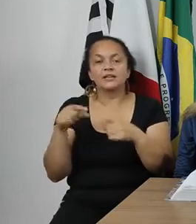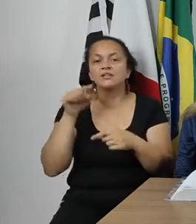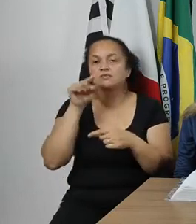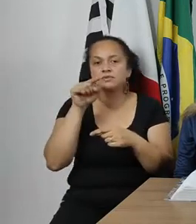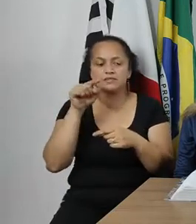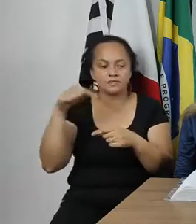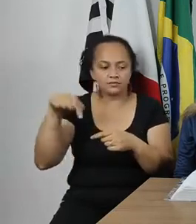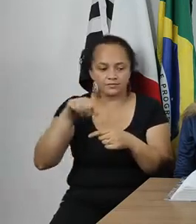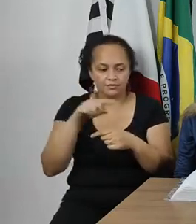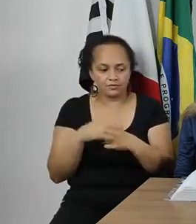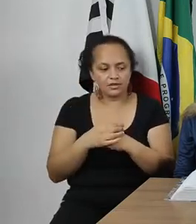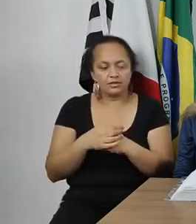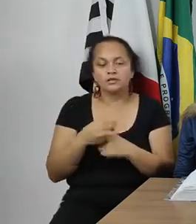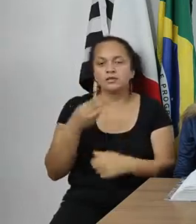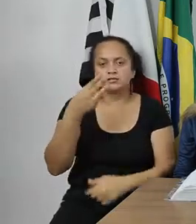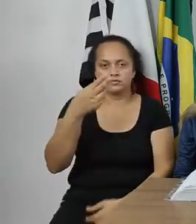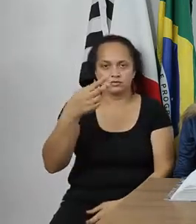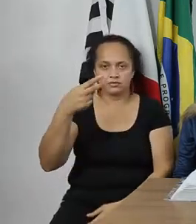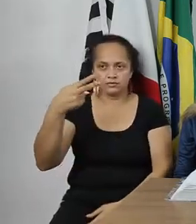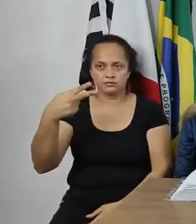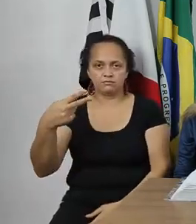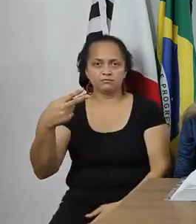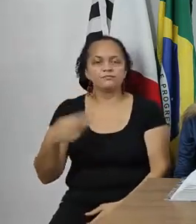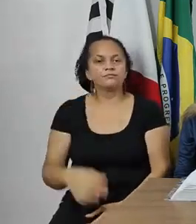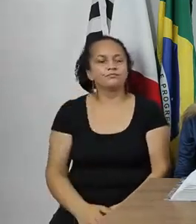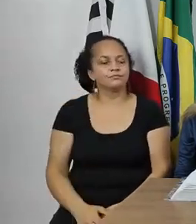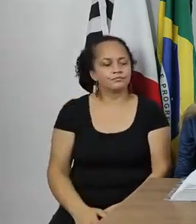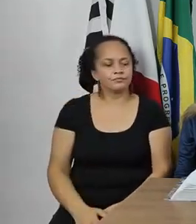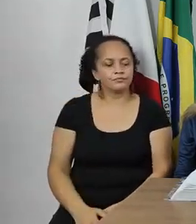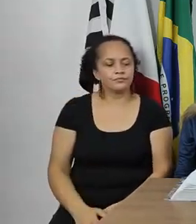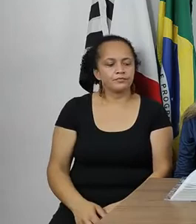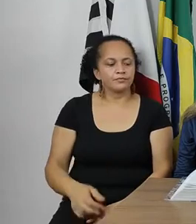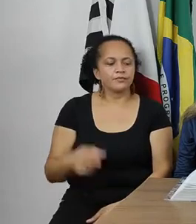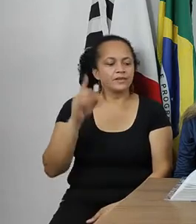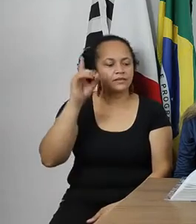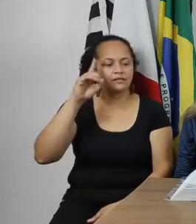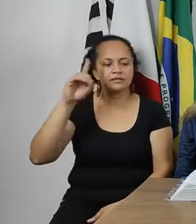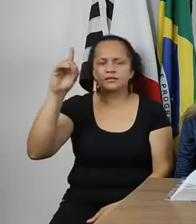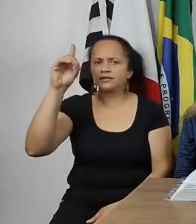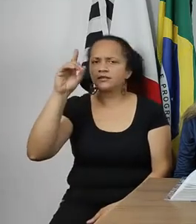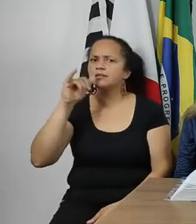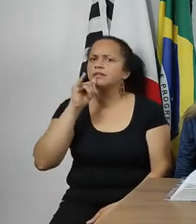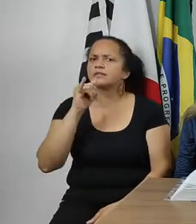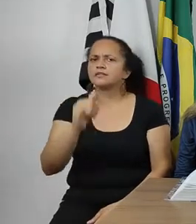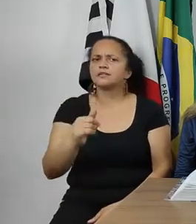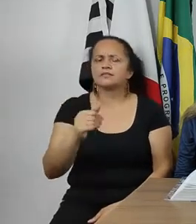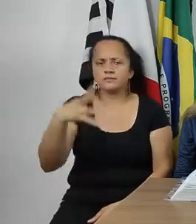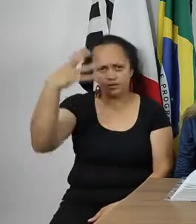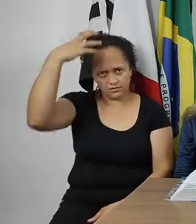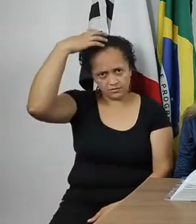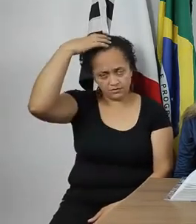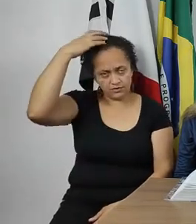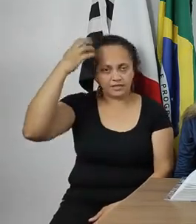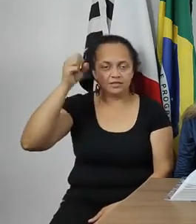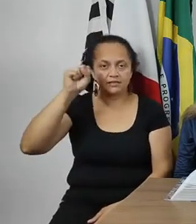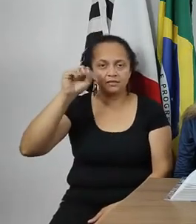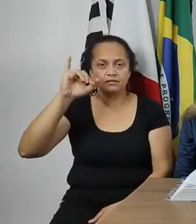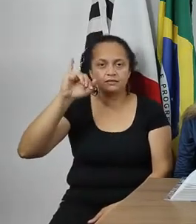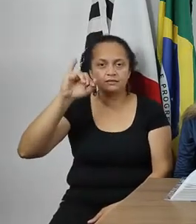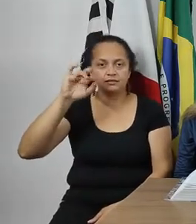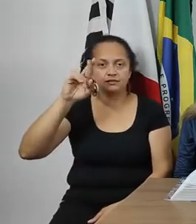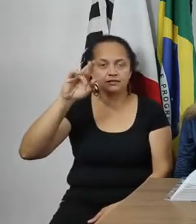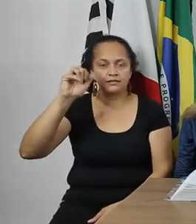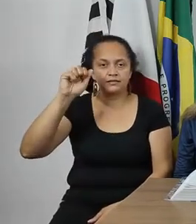Portanto, versículo 32. Portanto, o Senhor Deus diz o seguinte a respeito do rei da Síria: ele